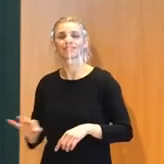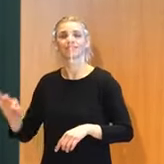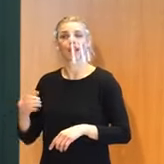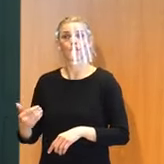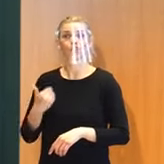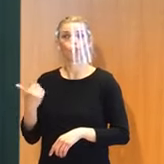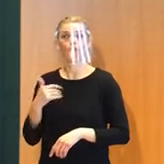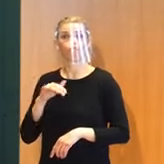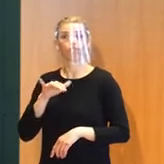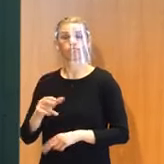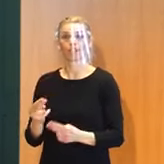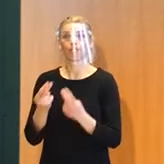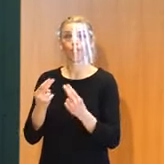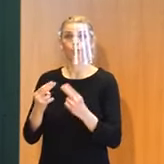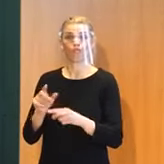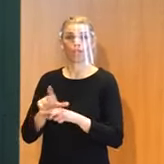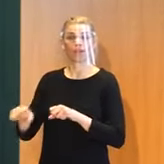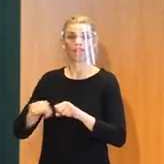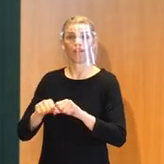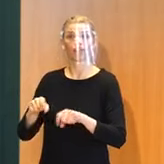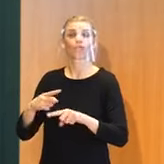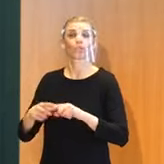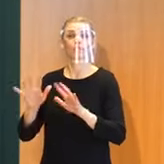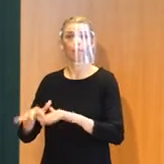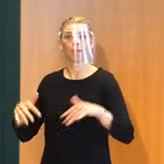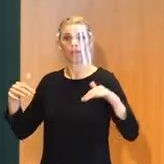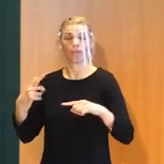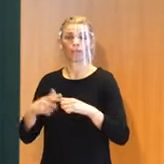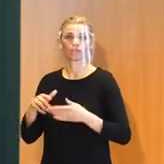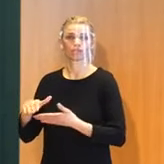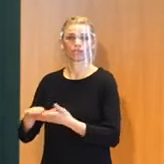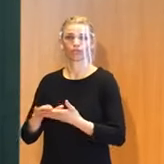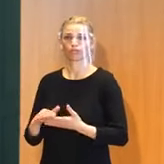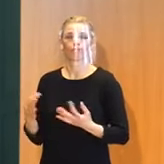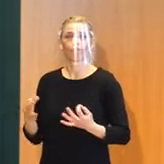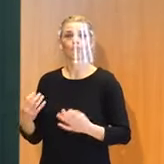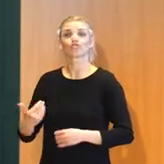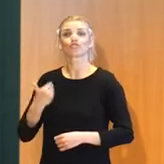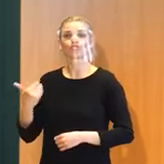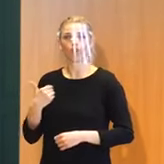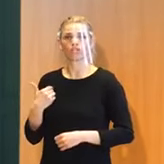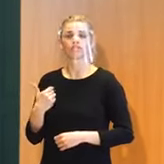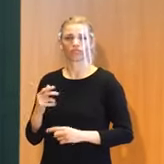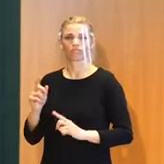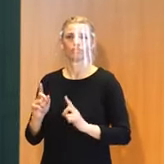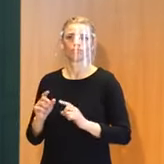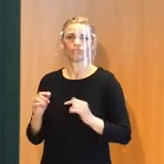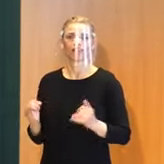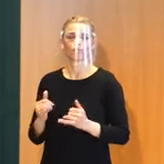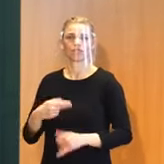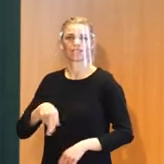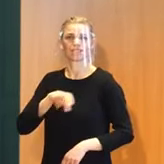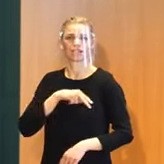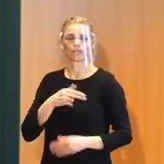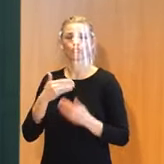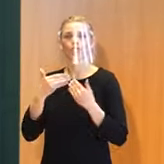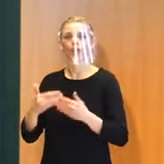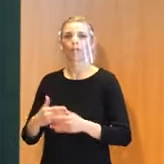vlády, následne parlamentu a aj spoločnosti, pretože školstvo si to v tejto situácii naozaj zaslúži. Ďakujem.